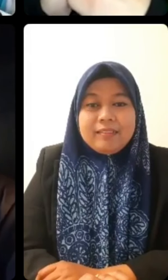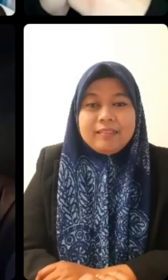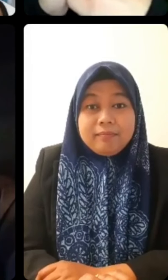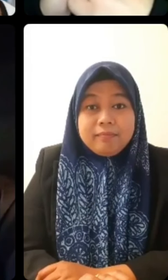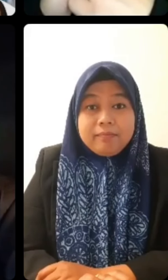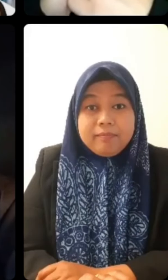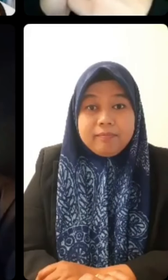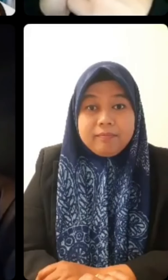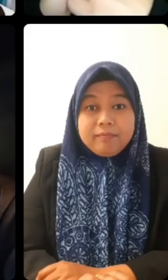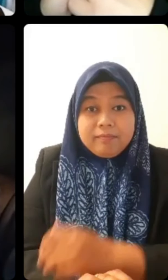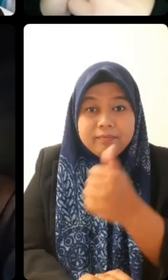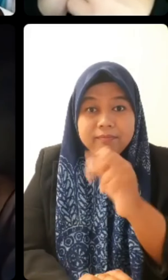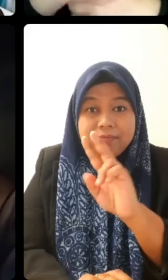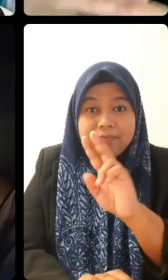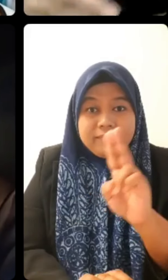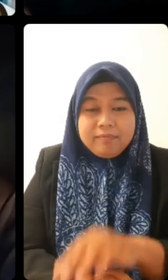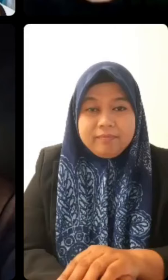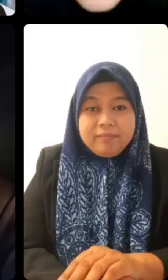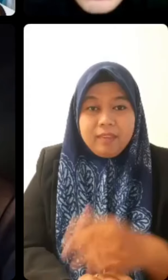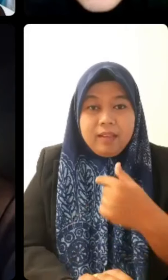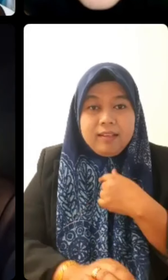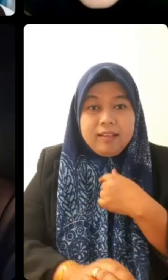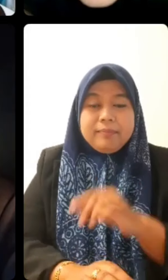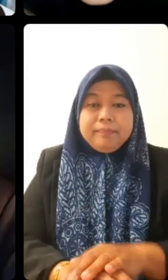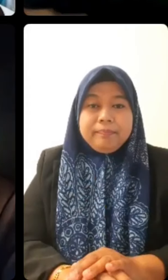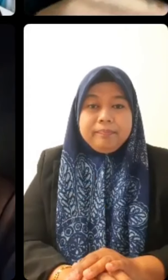Okey, saya bacakan soalan.